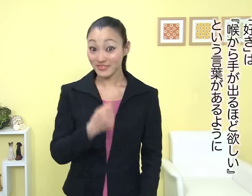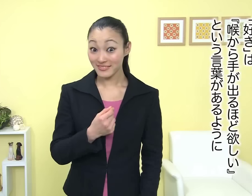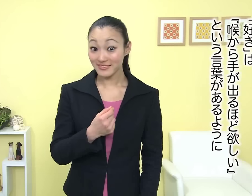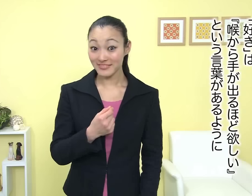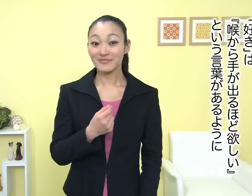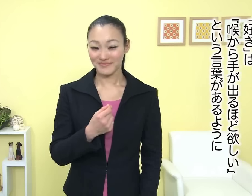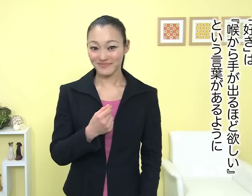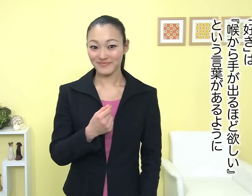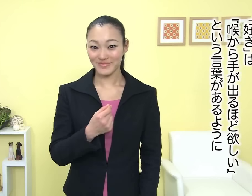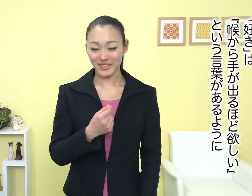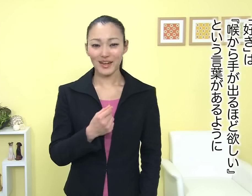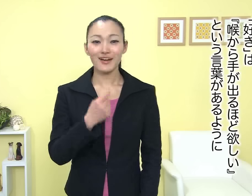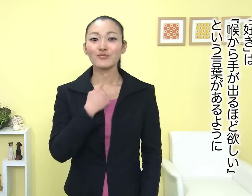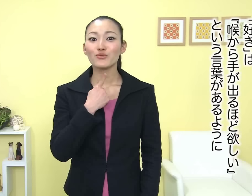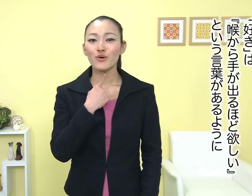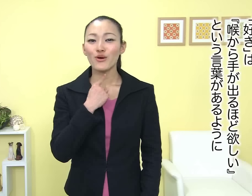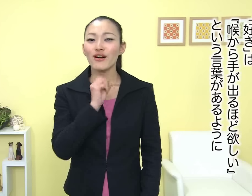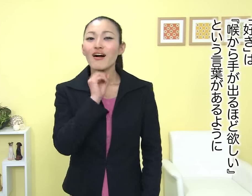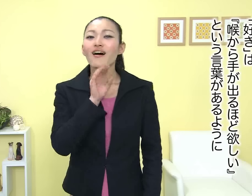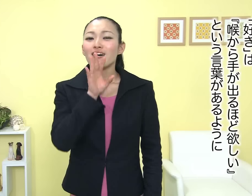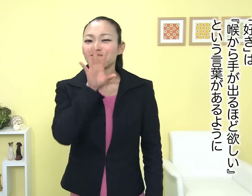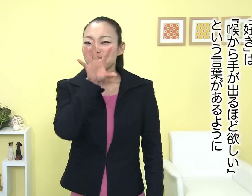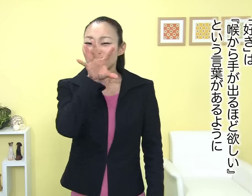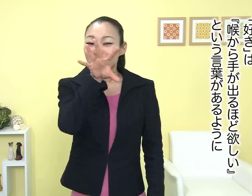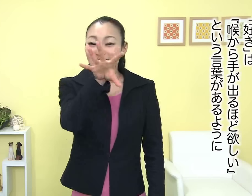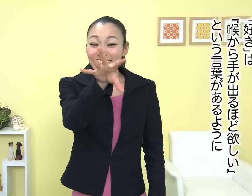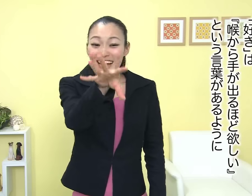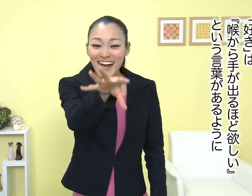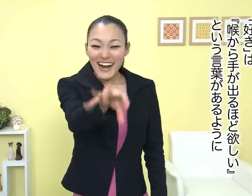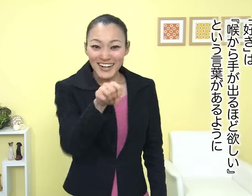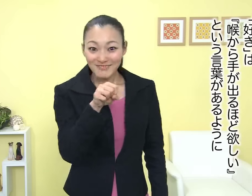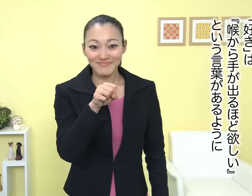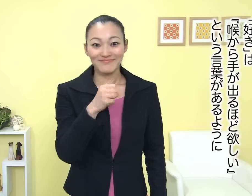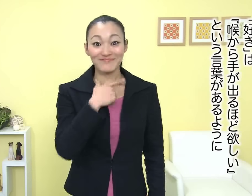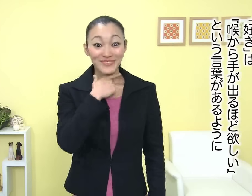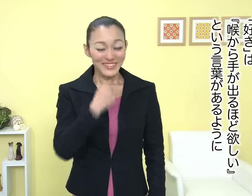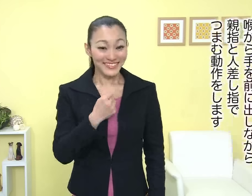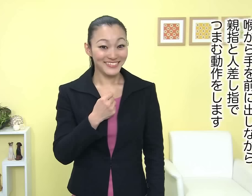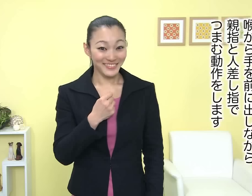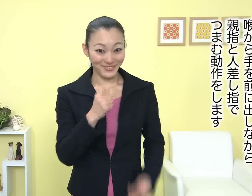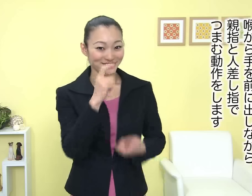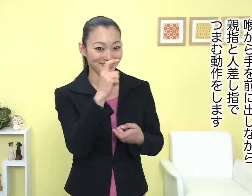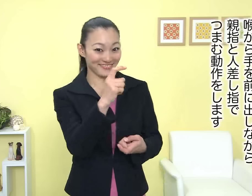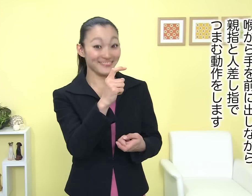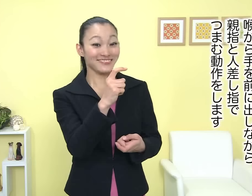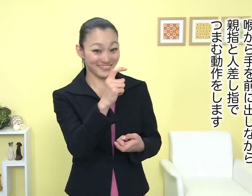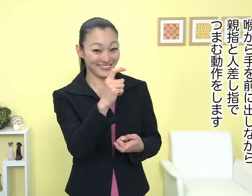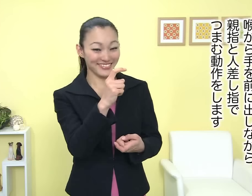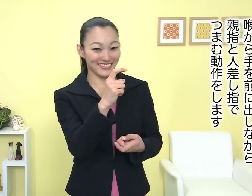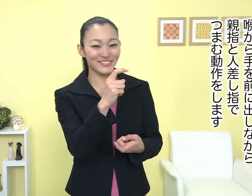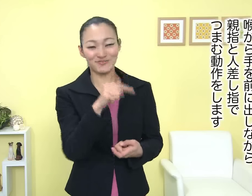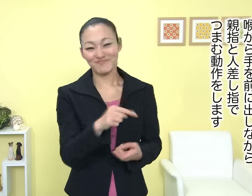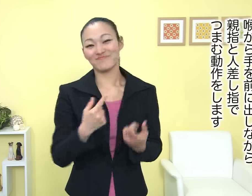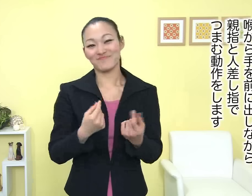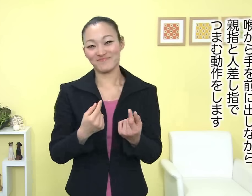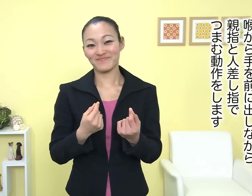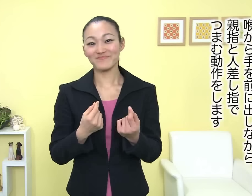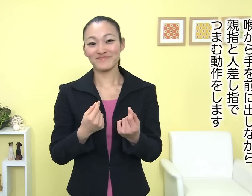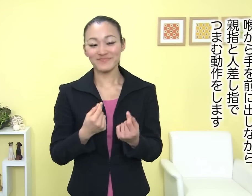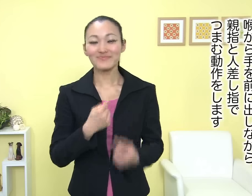好きは喉から手が出るほど欲しいという言葉があるように、喉から手を前に出しながら親指と